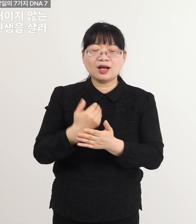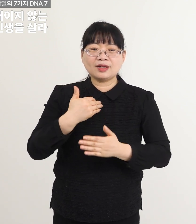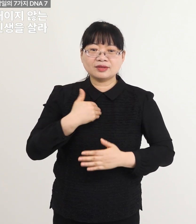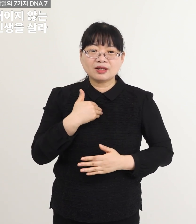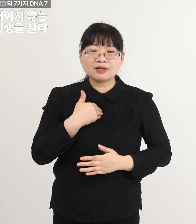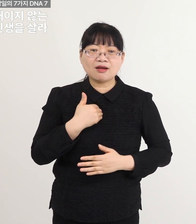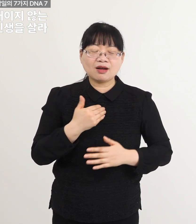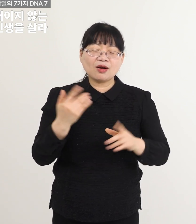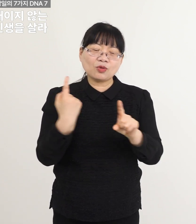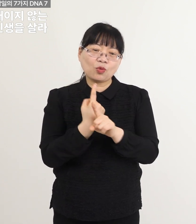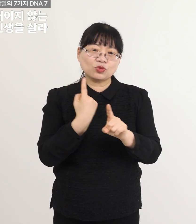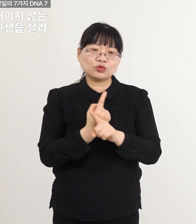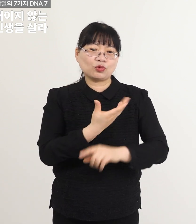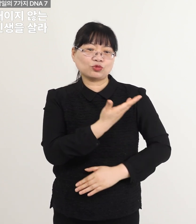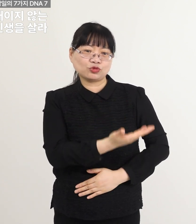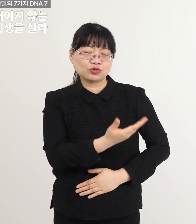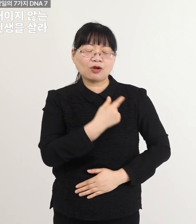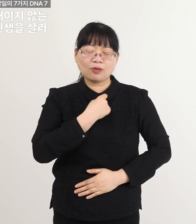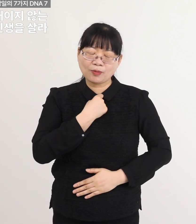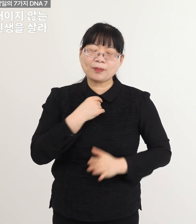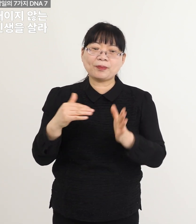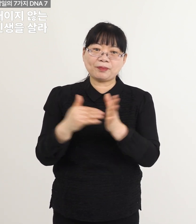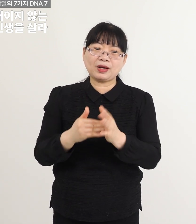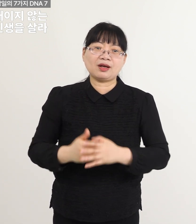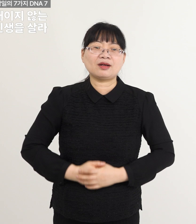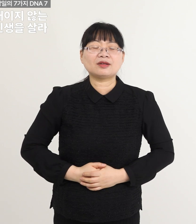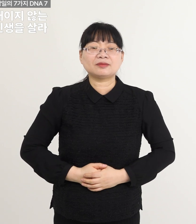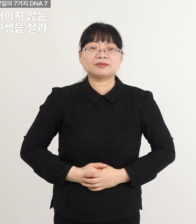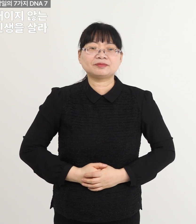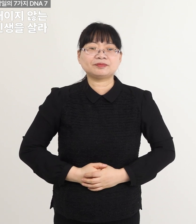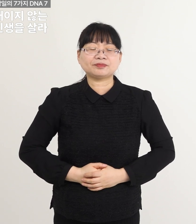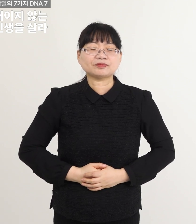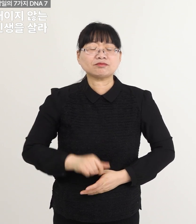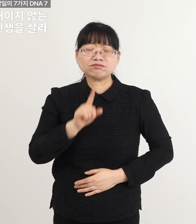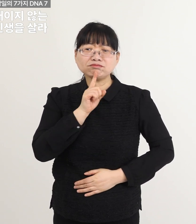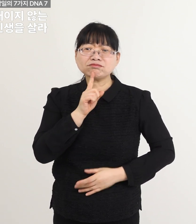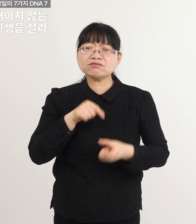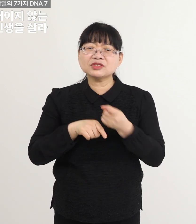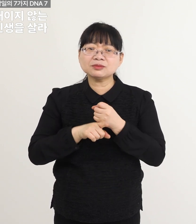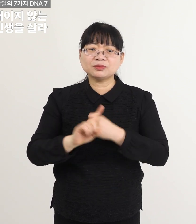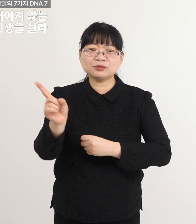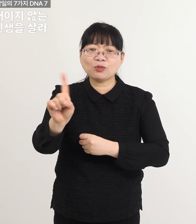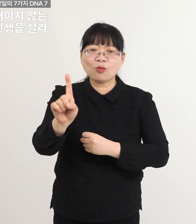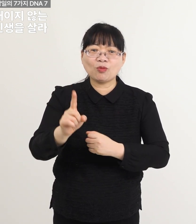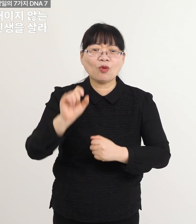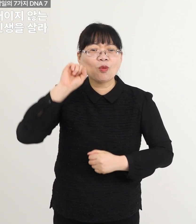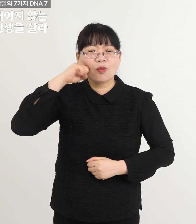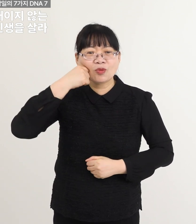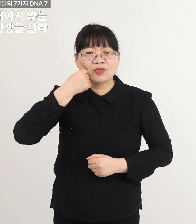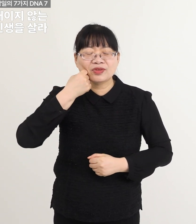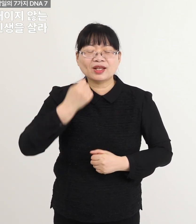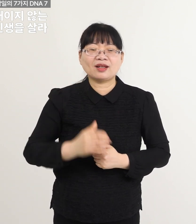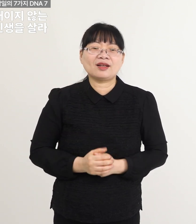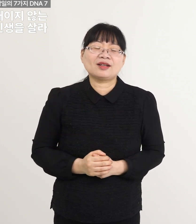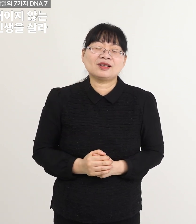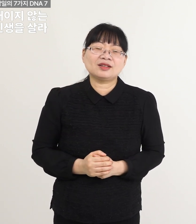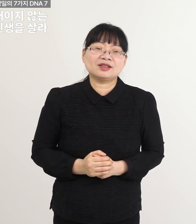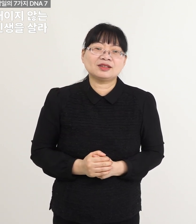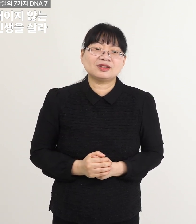내가 고쳐줄까 함이라 하였으니. 이게 무슨 얘기냐면 좀 어렵습니다.